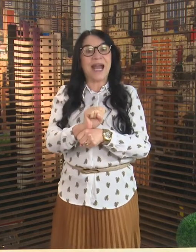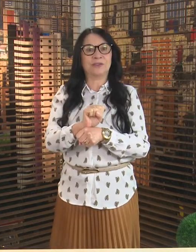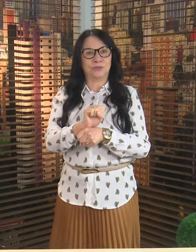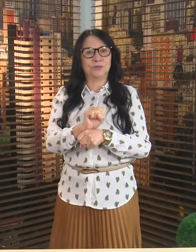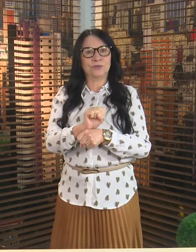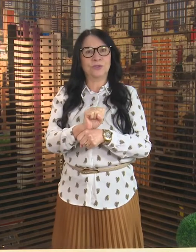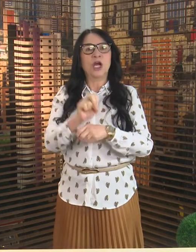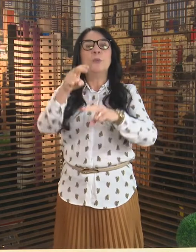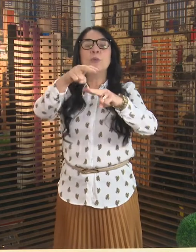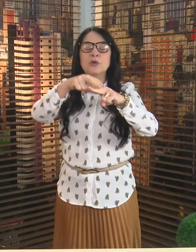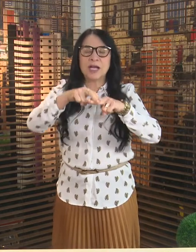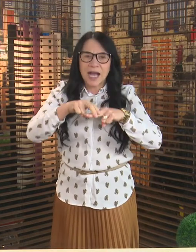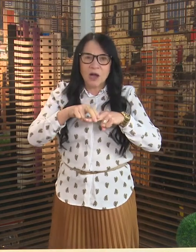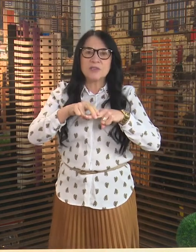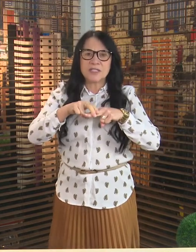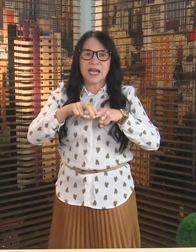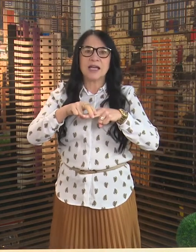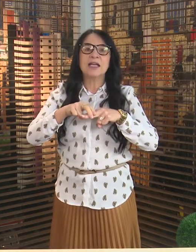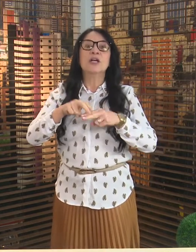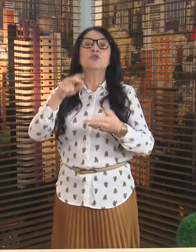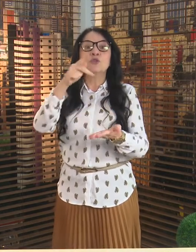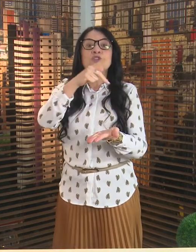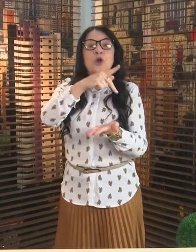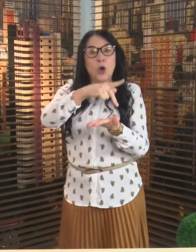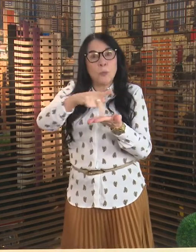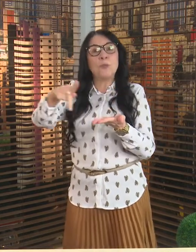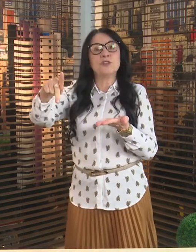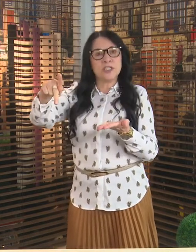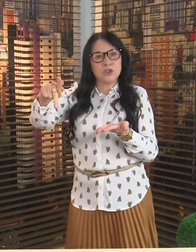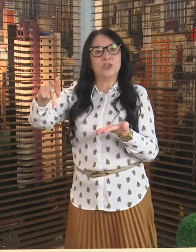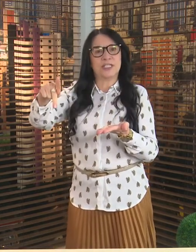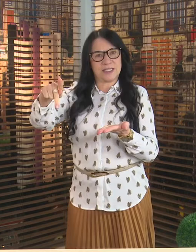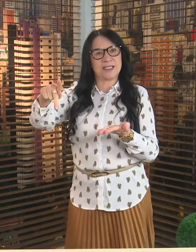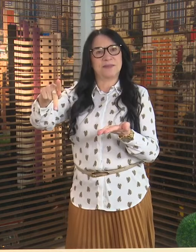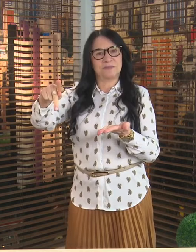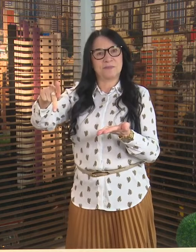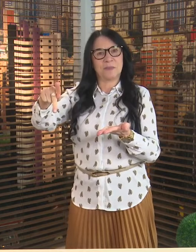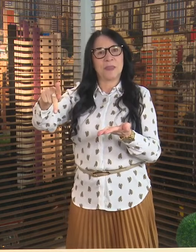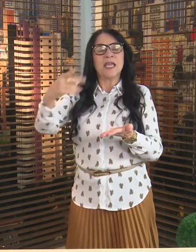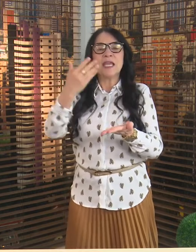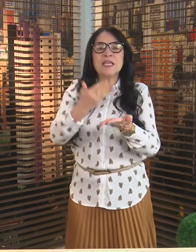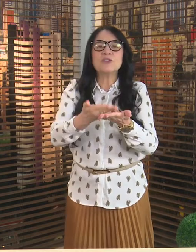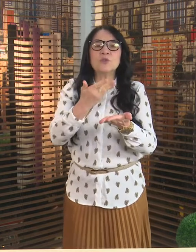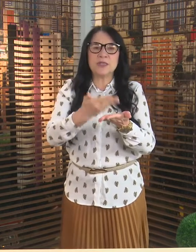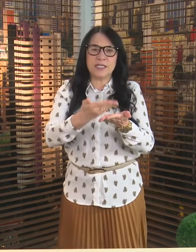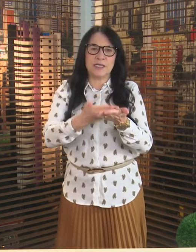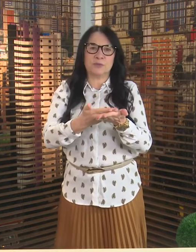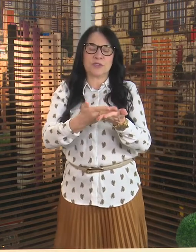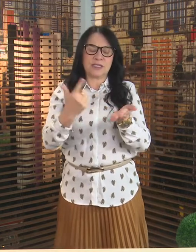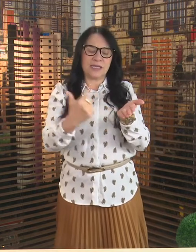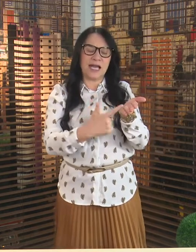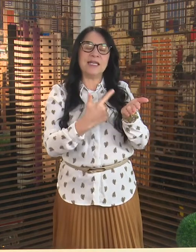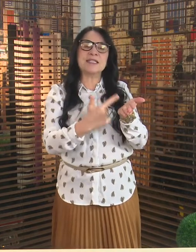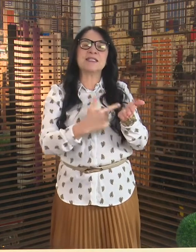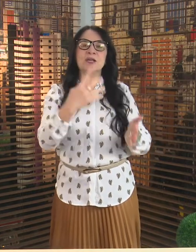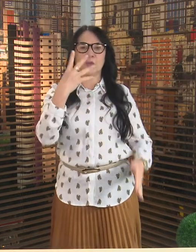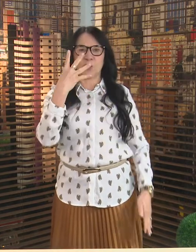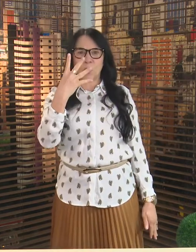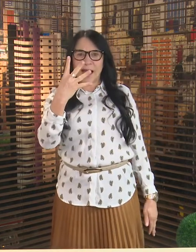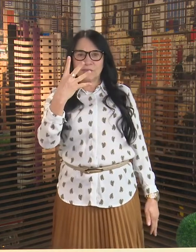parado por causa dos opositores. Estudamos na lição